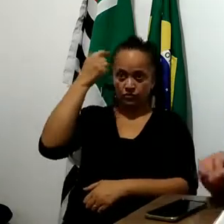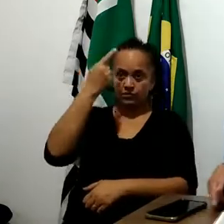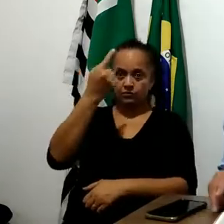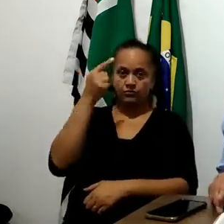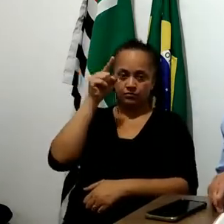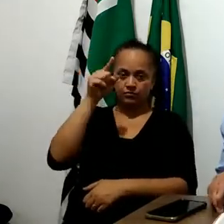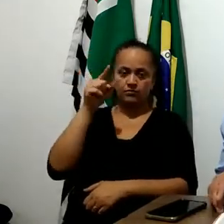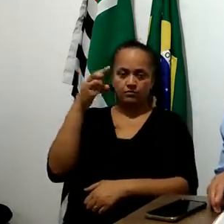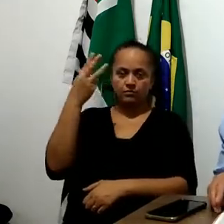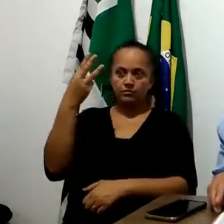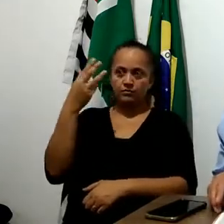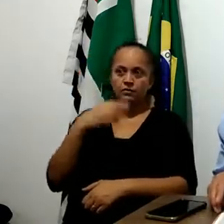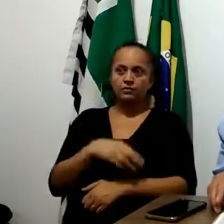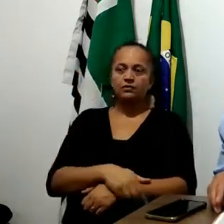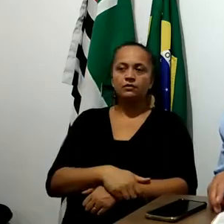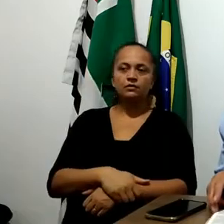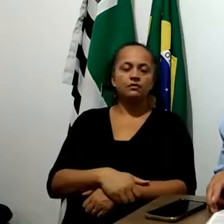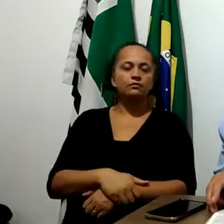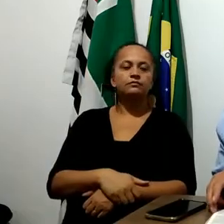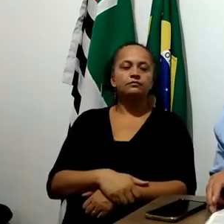Diz assim, Judas 3,